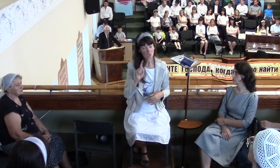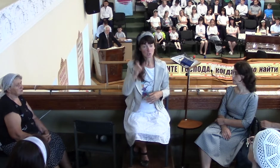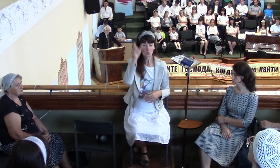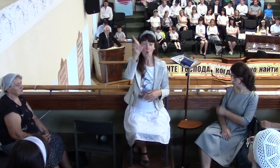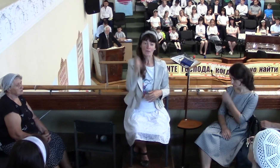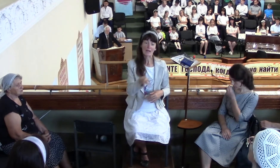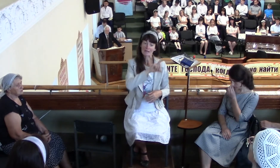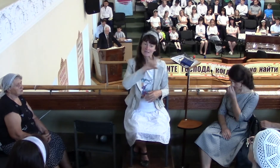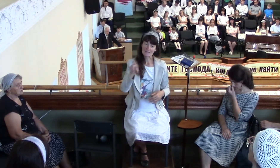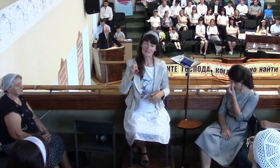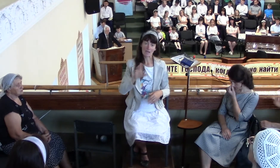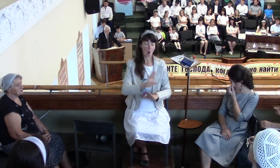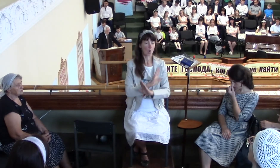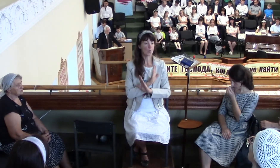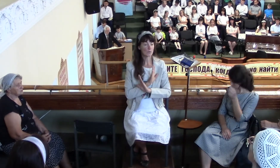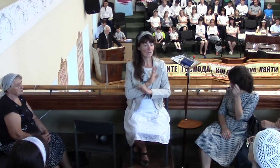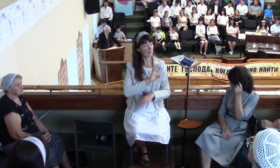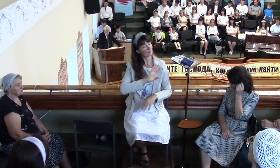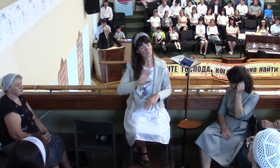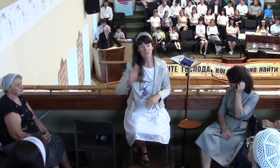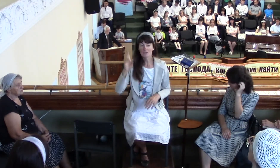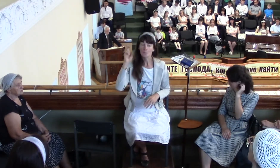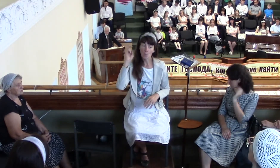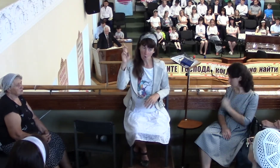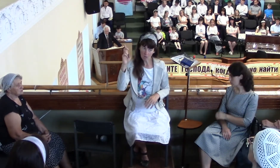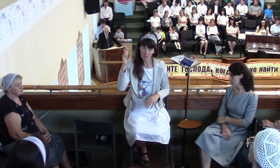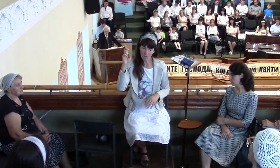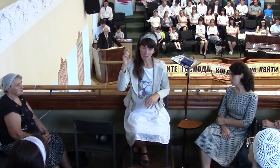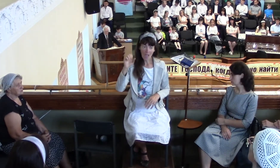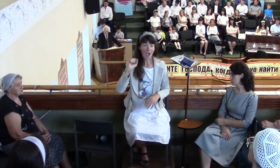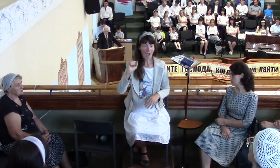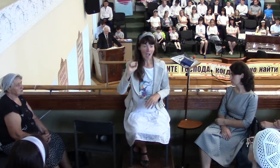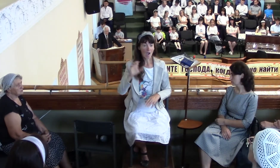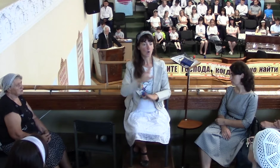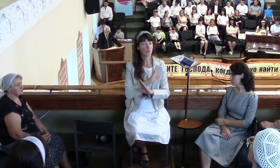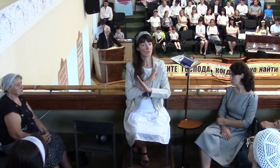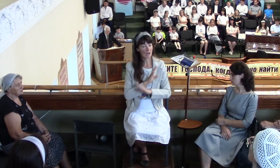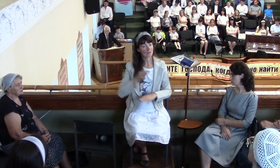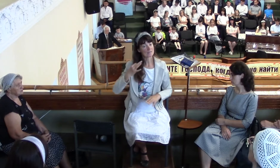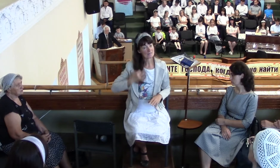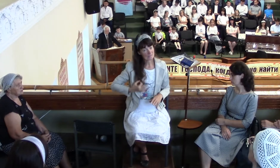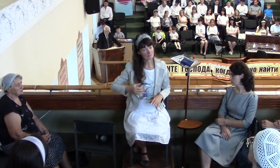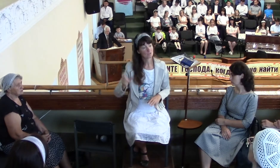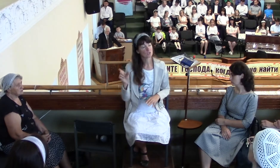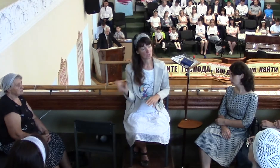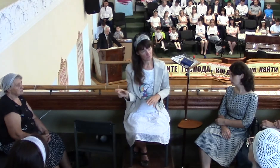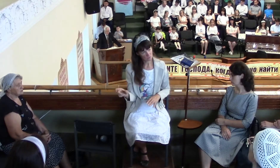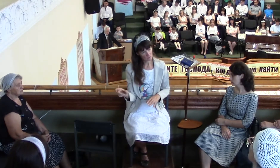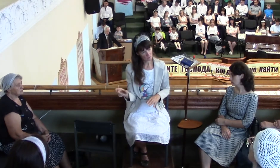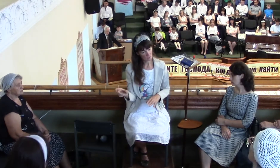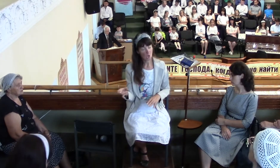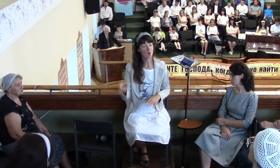Человеческий, абсолютно безгрешный, не имеющий ни в себе, ни на себе